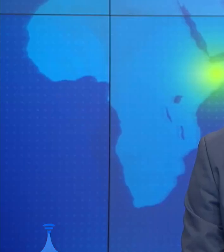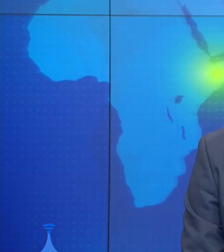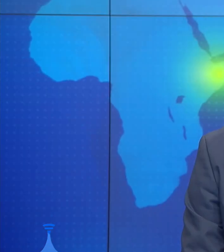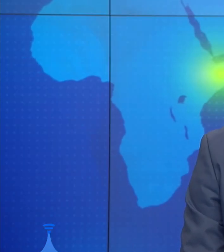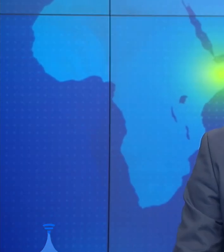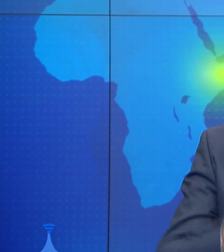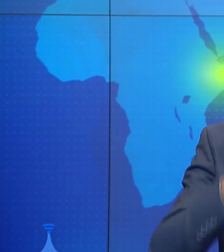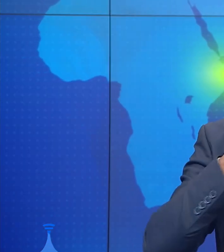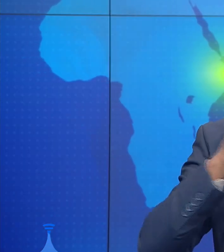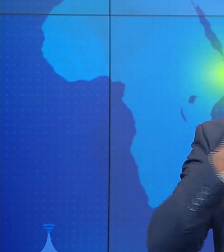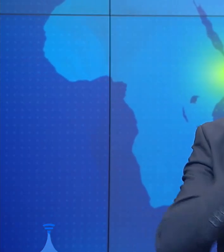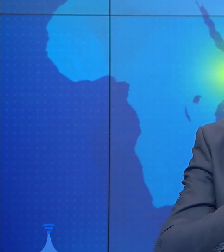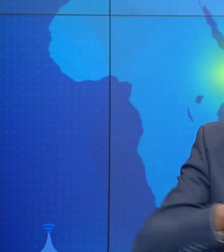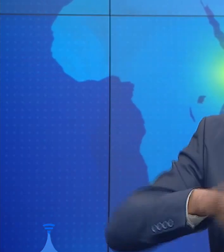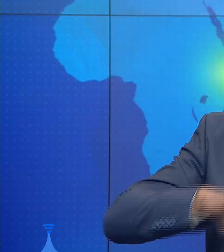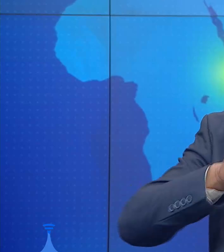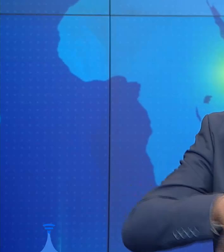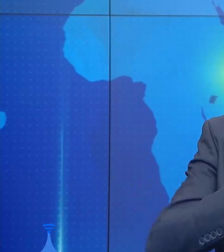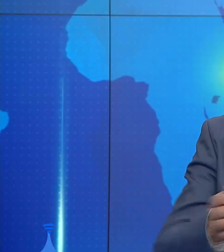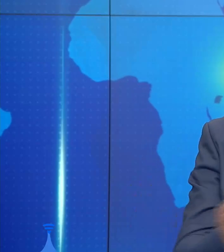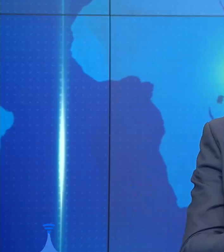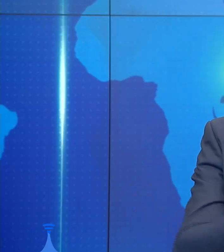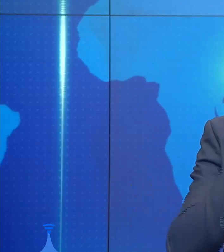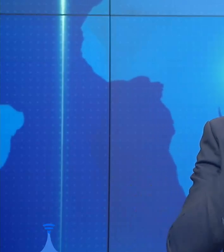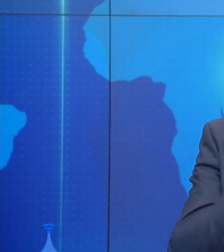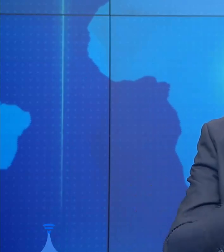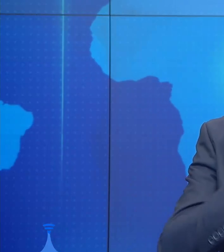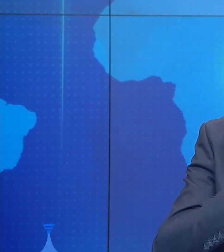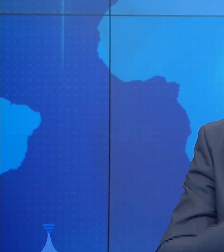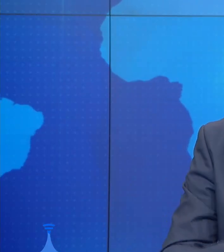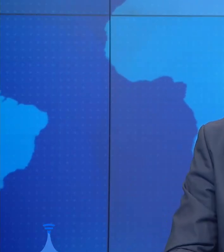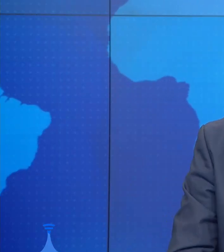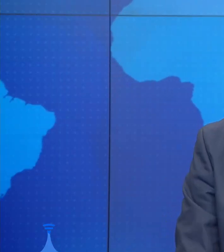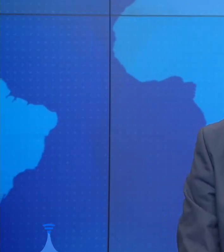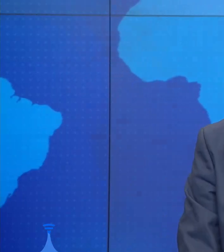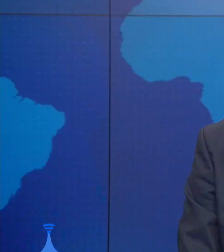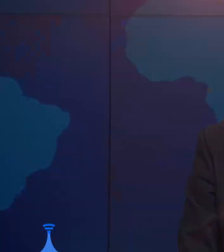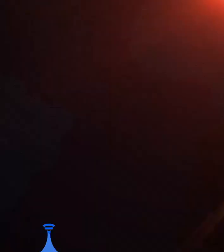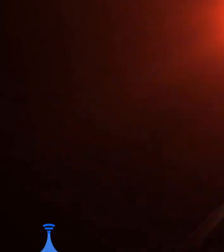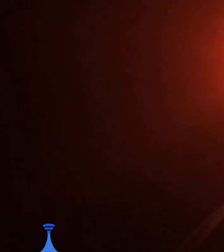ዜና ባበቃ። ከቀሪ ፕሮግራሞቻችን ጋር መልካም ቆይታ